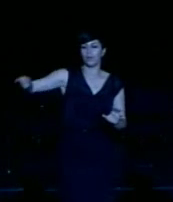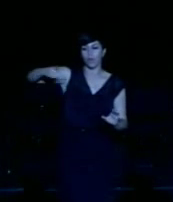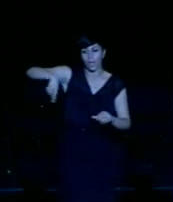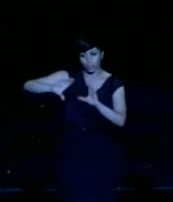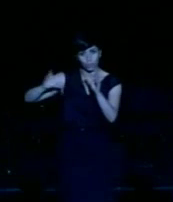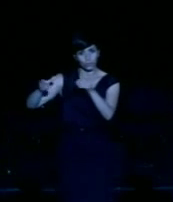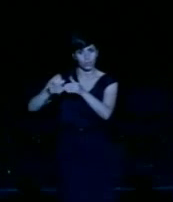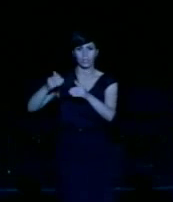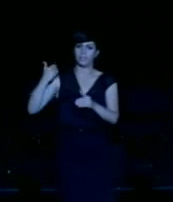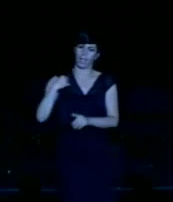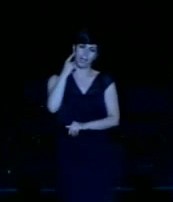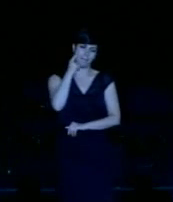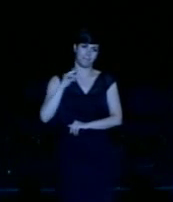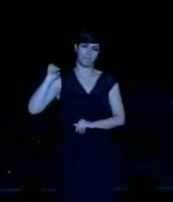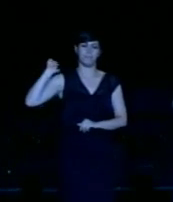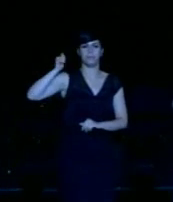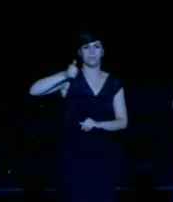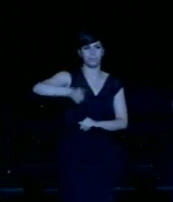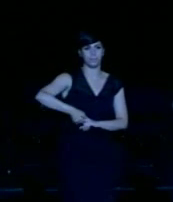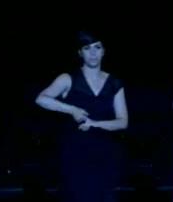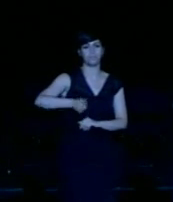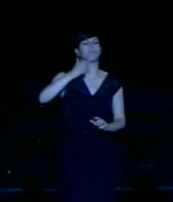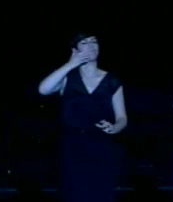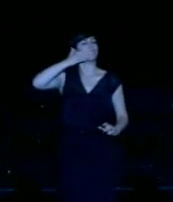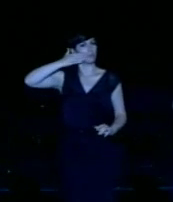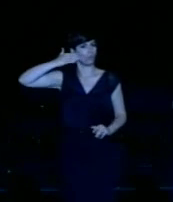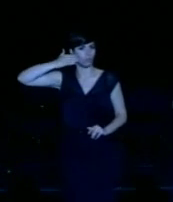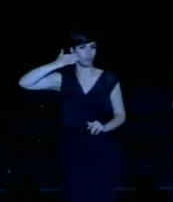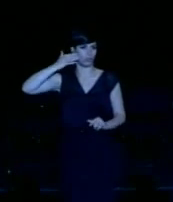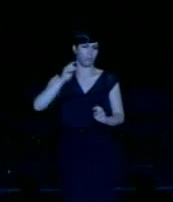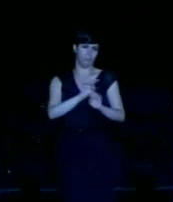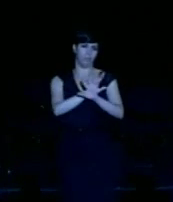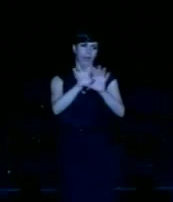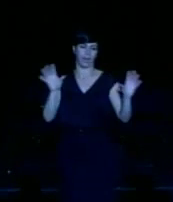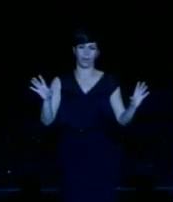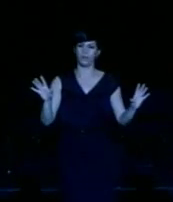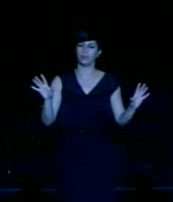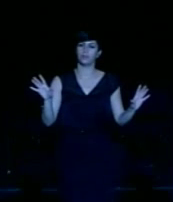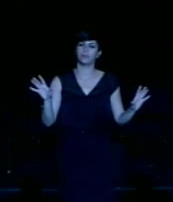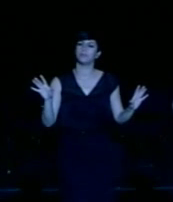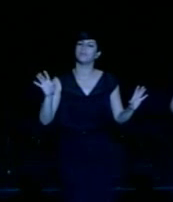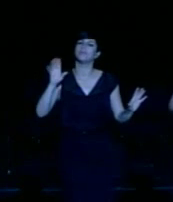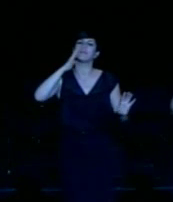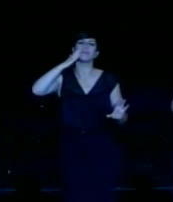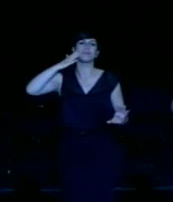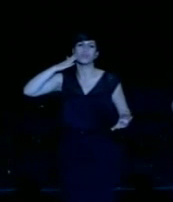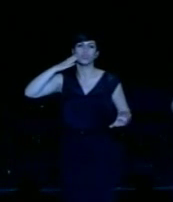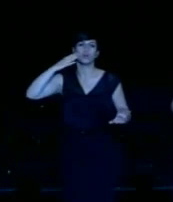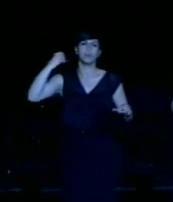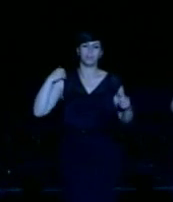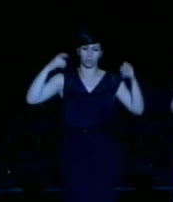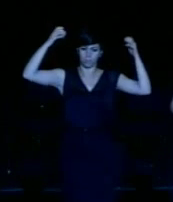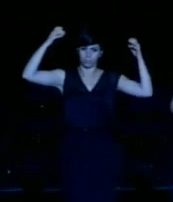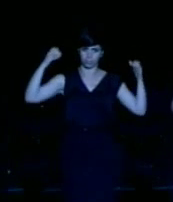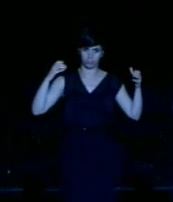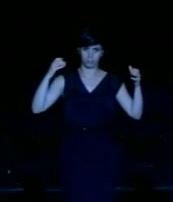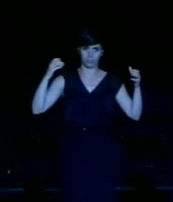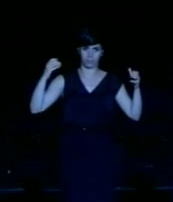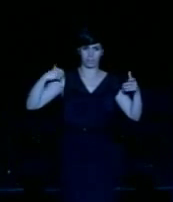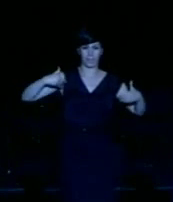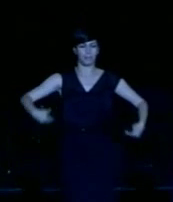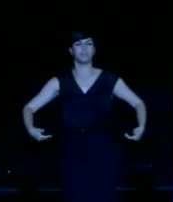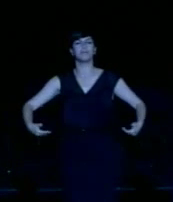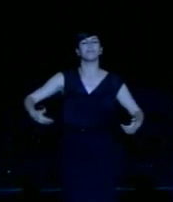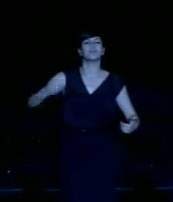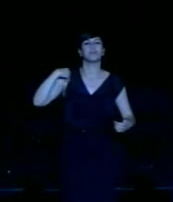están acostumbrados y orgullosos, desde luego, seguro que están, de poder ser los porteadores permanentes de los